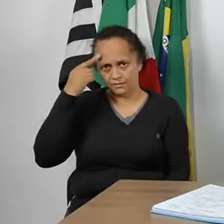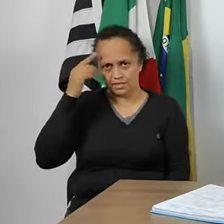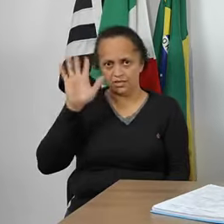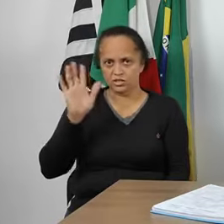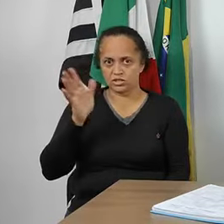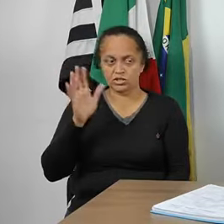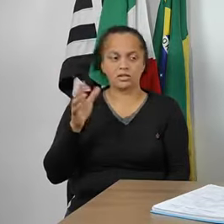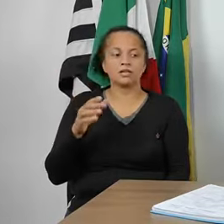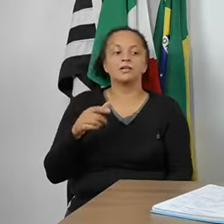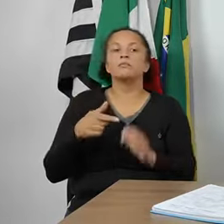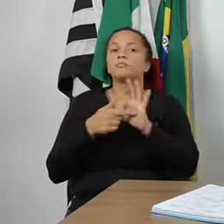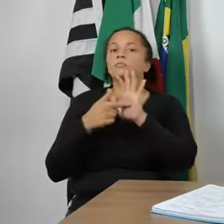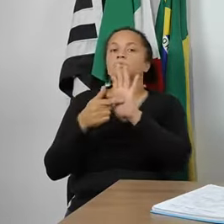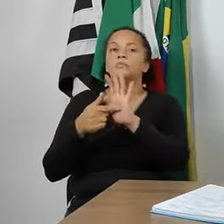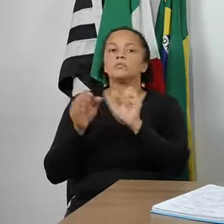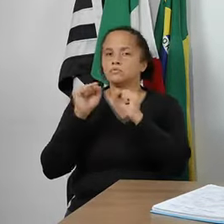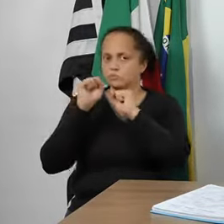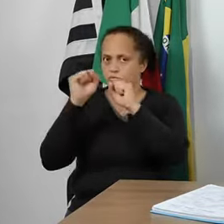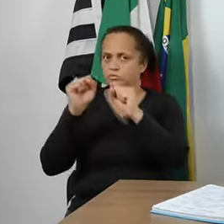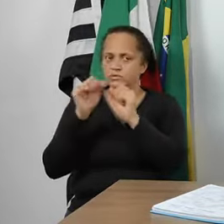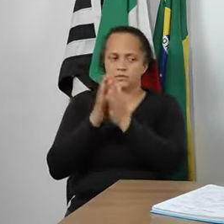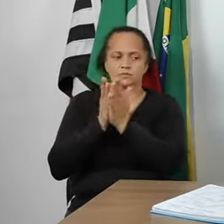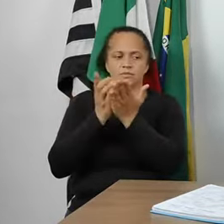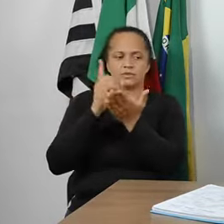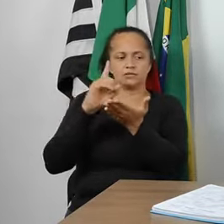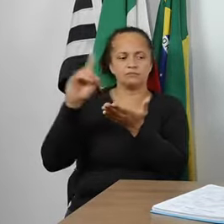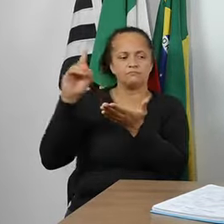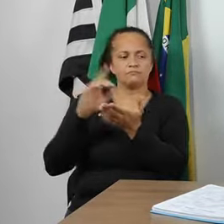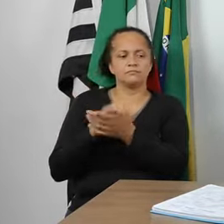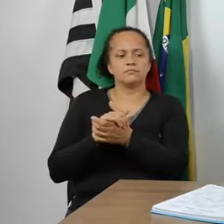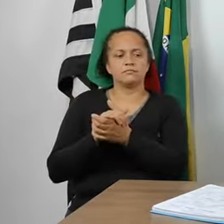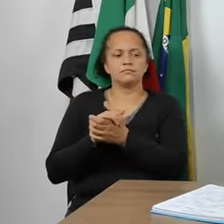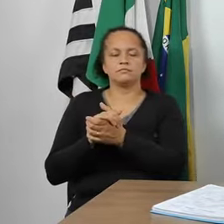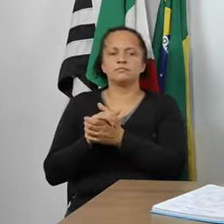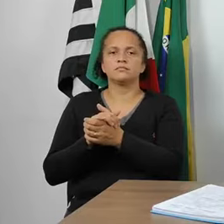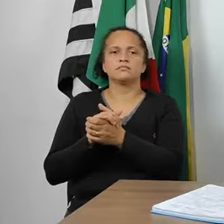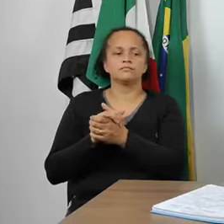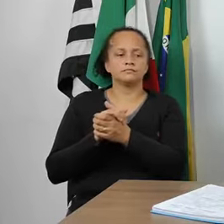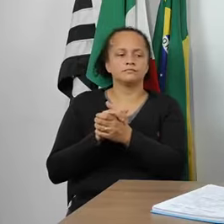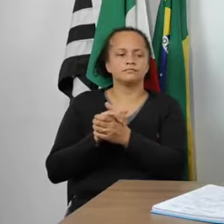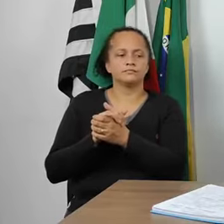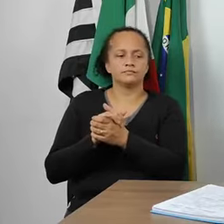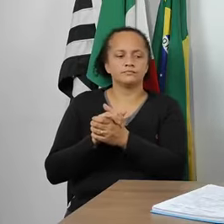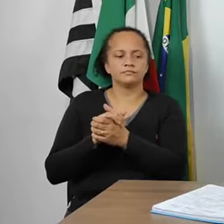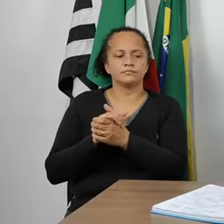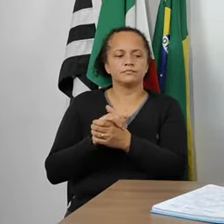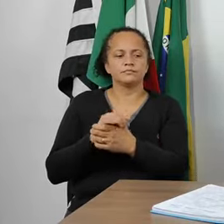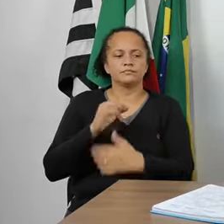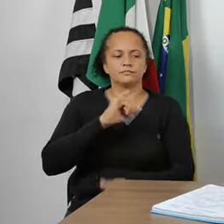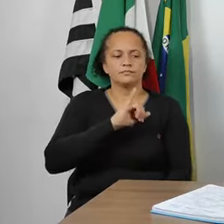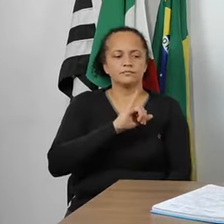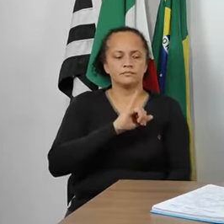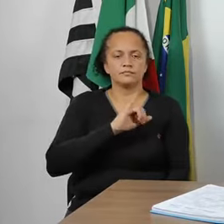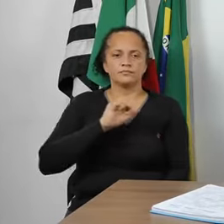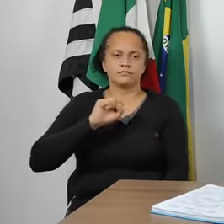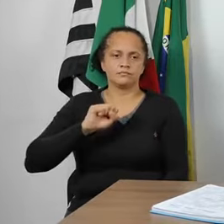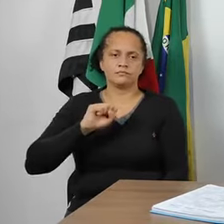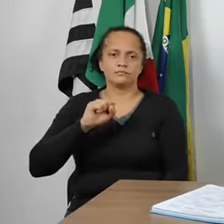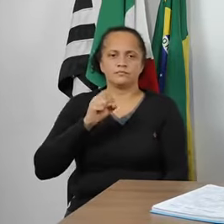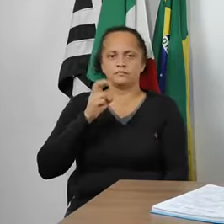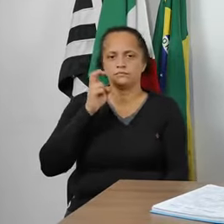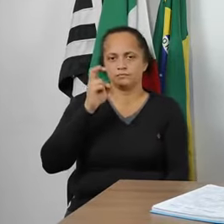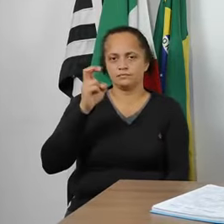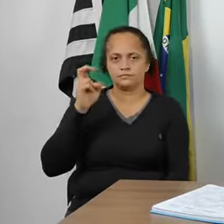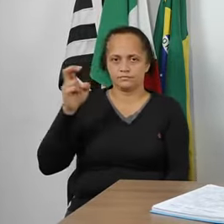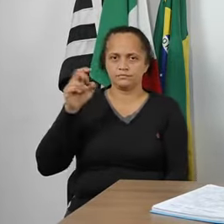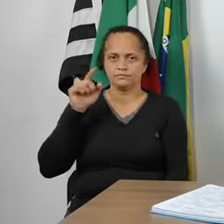palavra, do propósito da palavra. Isaías 55, a partir do versículo 10, a